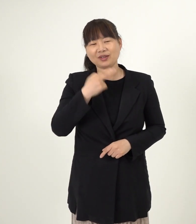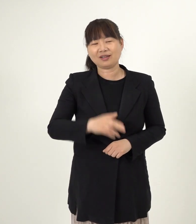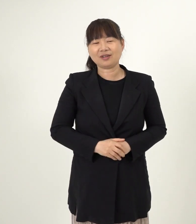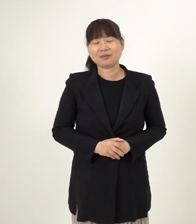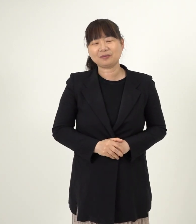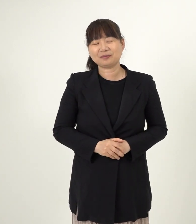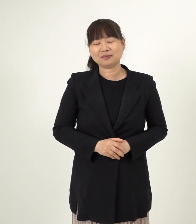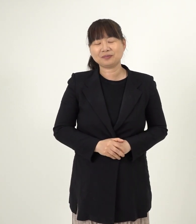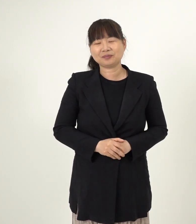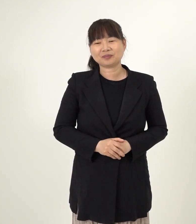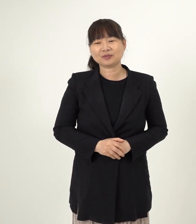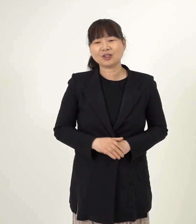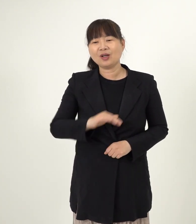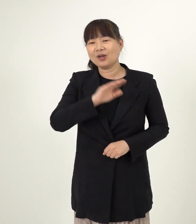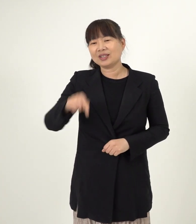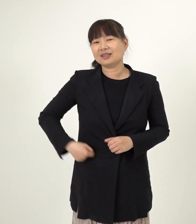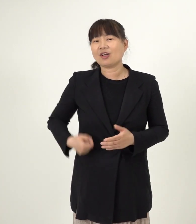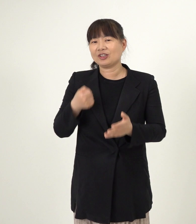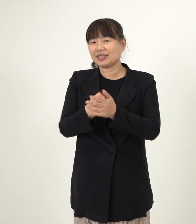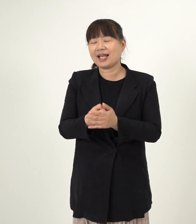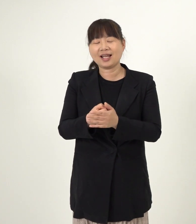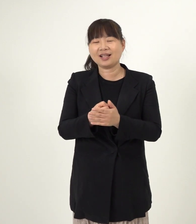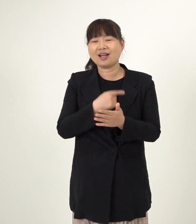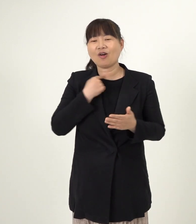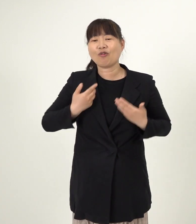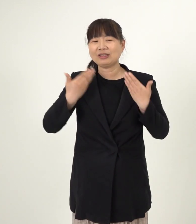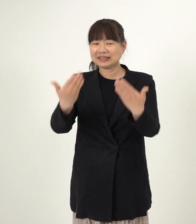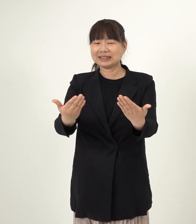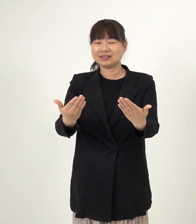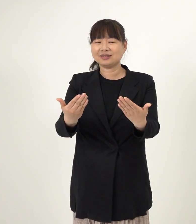뭔가를 결단할 수도 없고 헌신할 수도 없고,